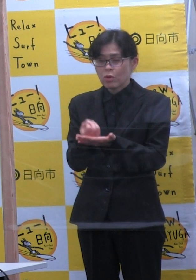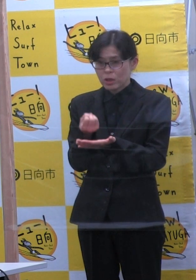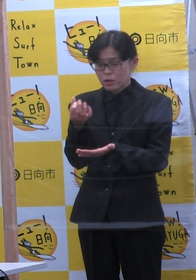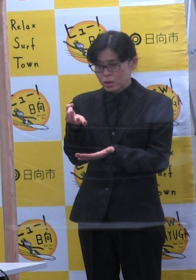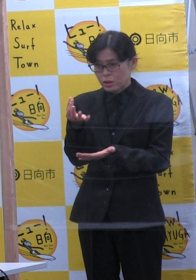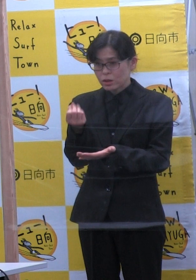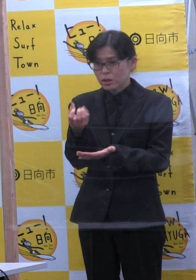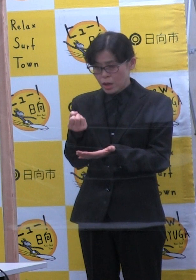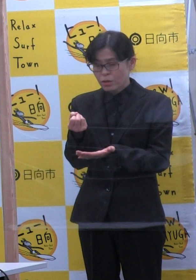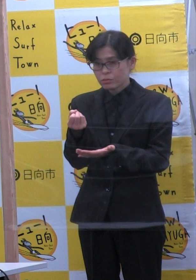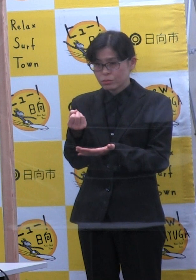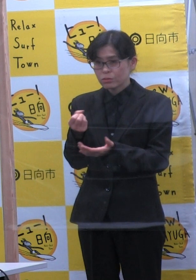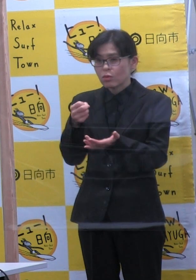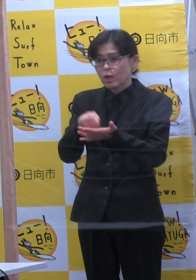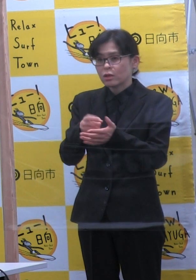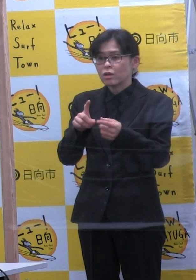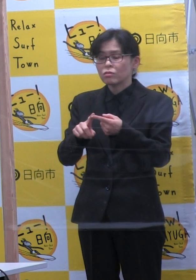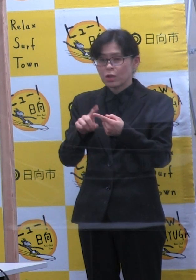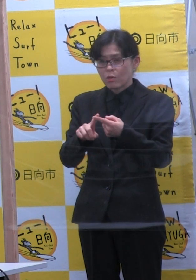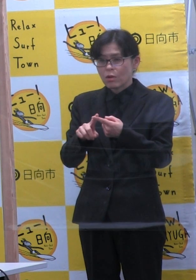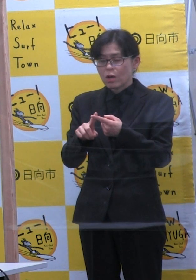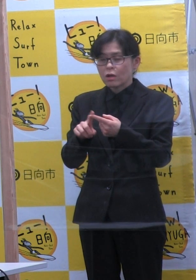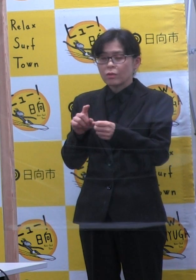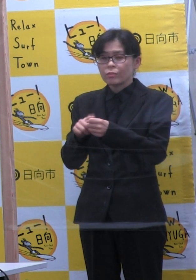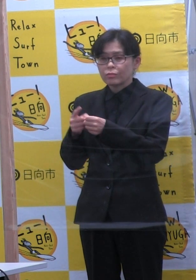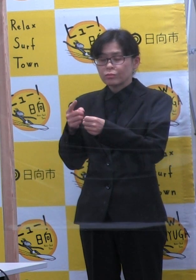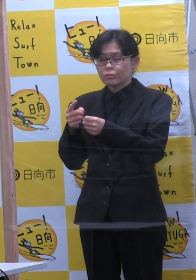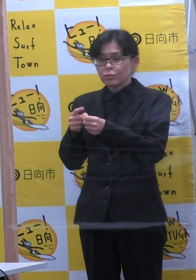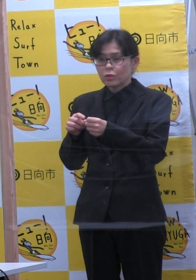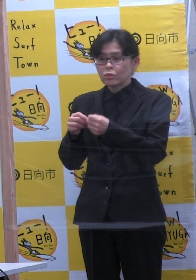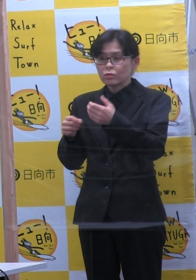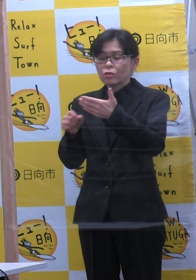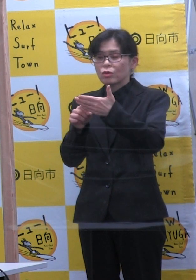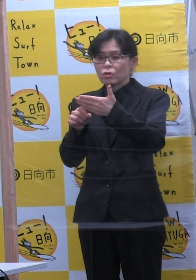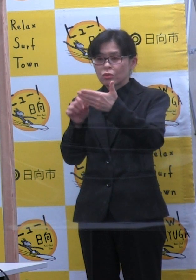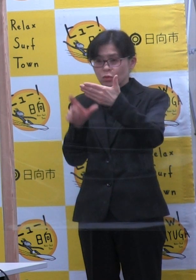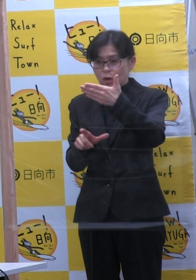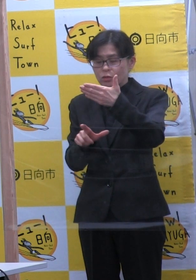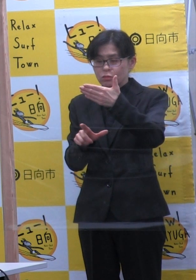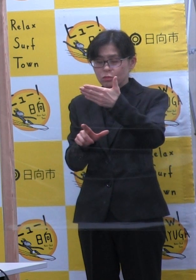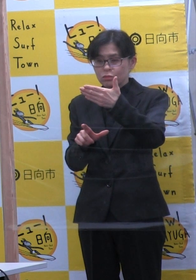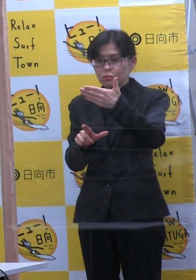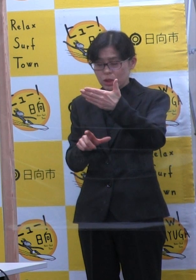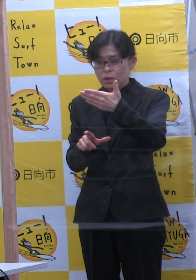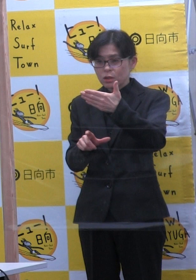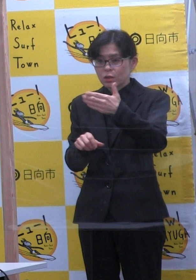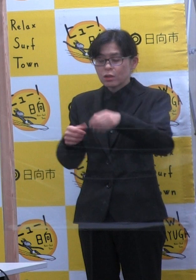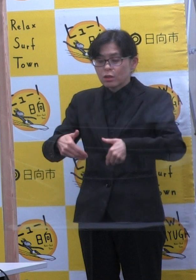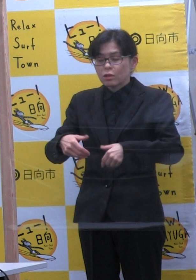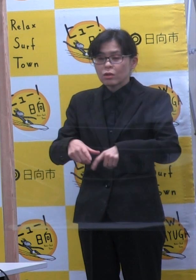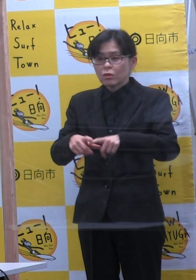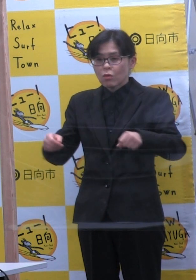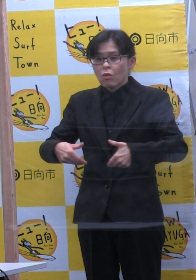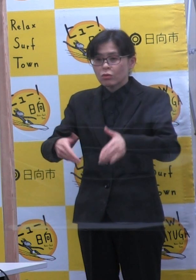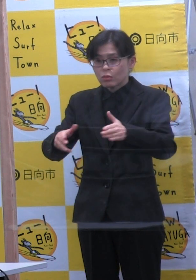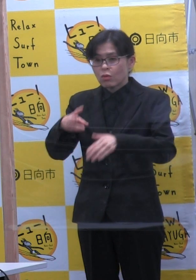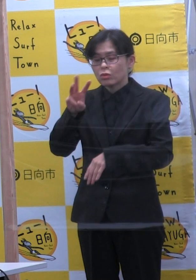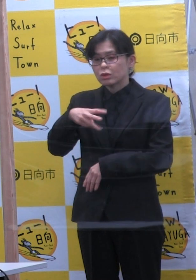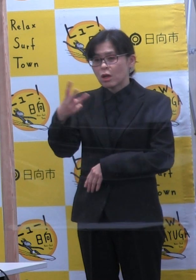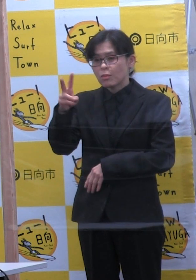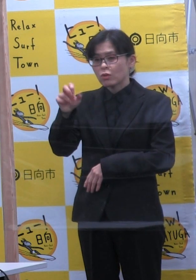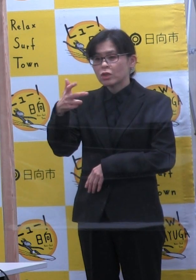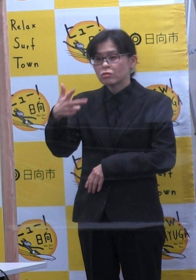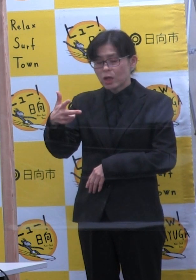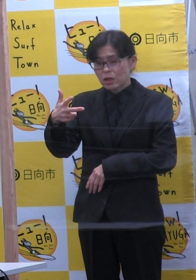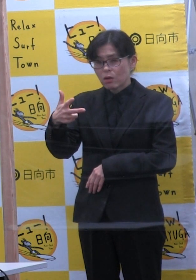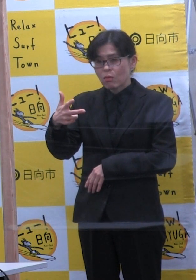年9月8日に国道327号の日向市総合福